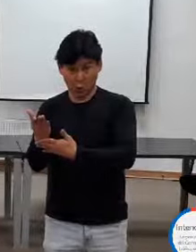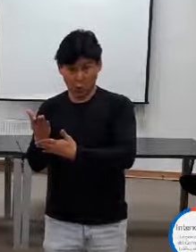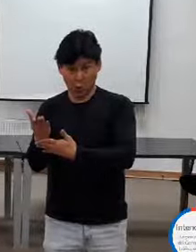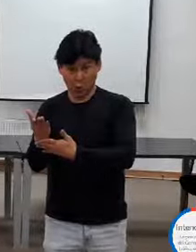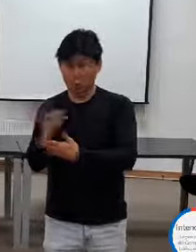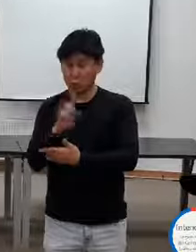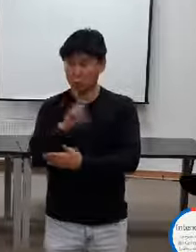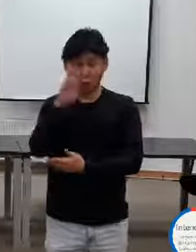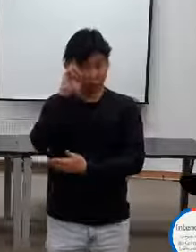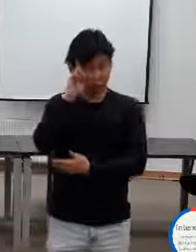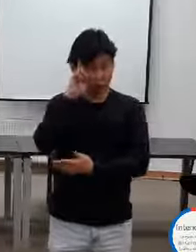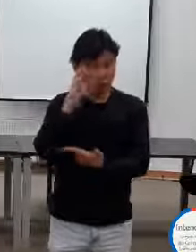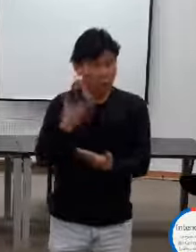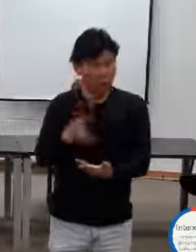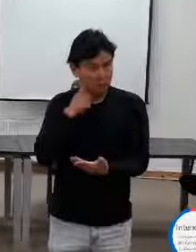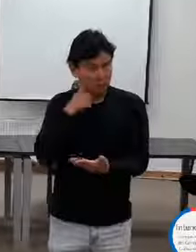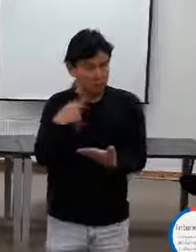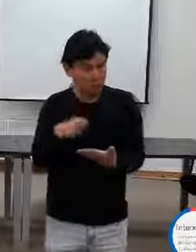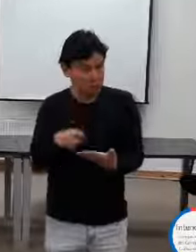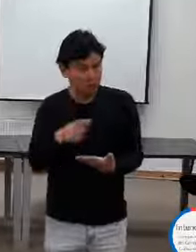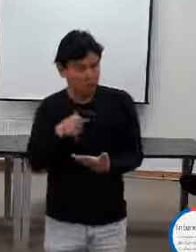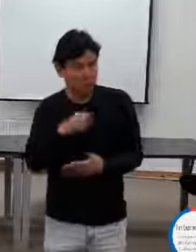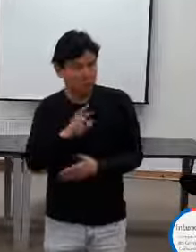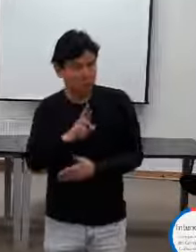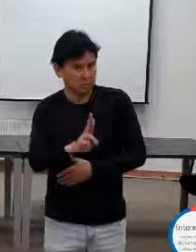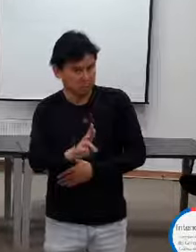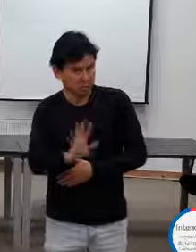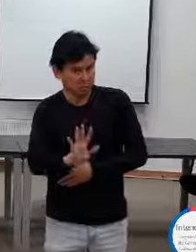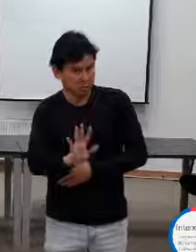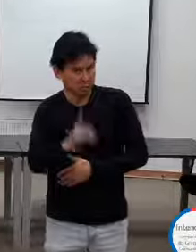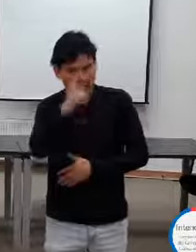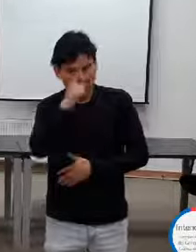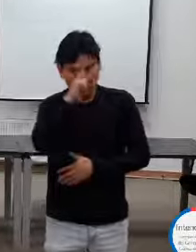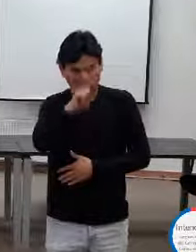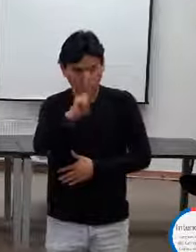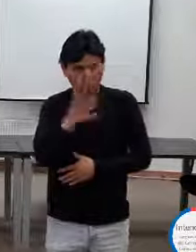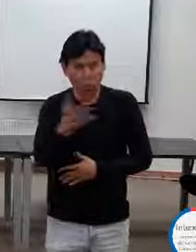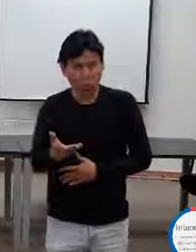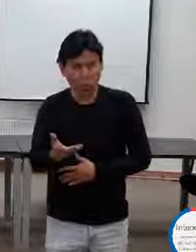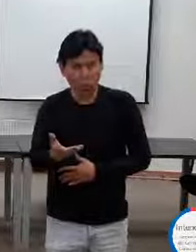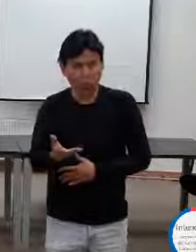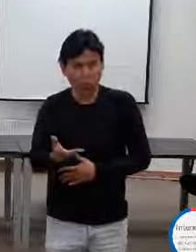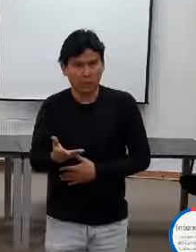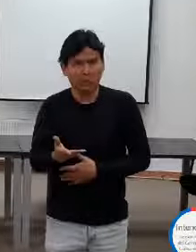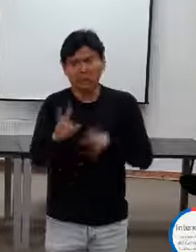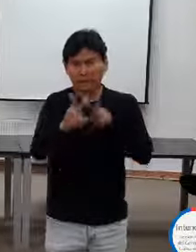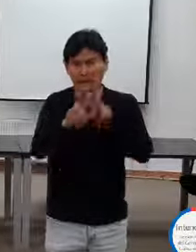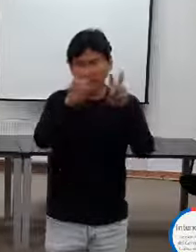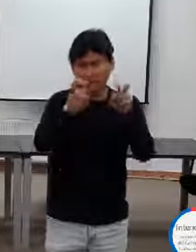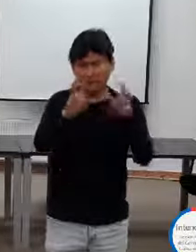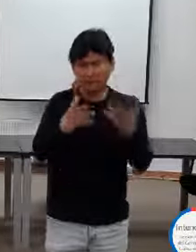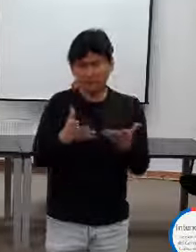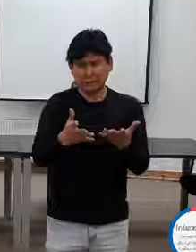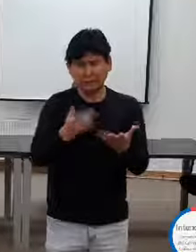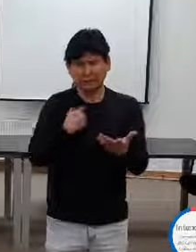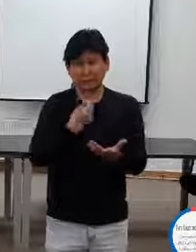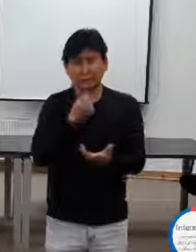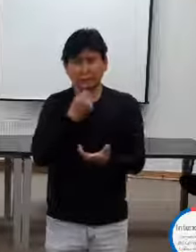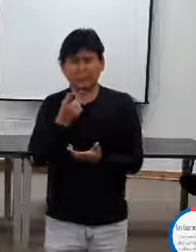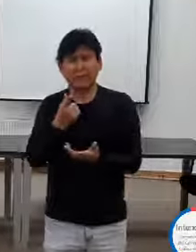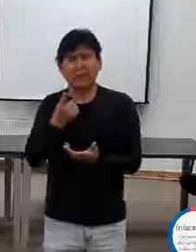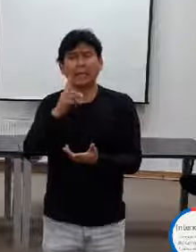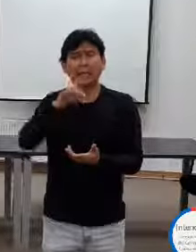No lo recuerdo en estos momentos. Tendría que revisarlo y le puedo responder. Ya, pero respecto de esto, querellas no,